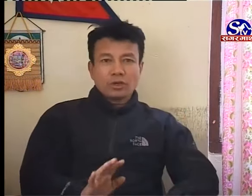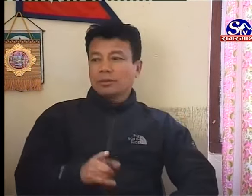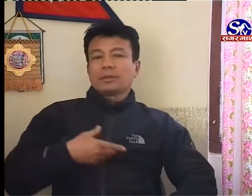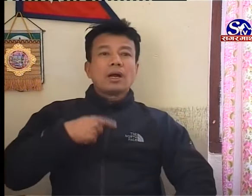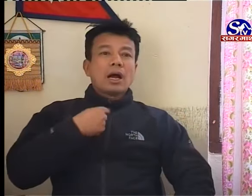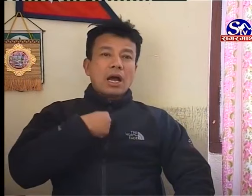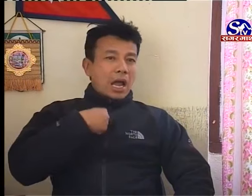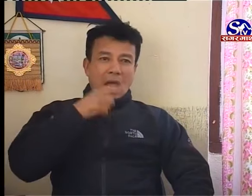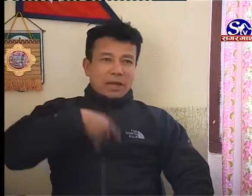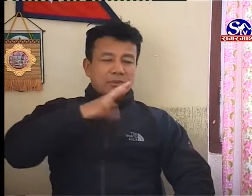हाम्रो पनि आशा छ,